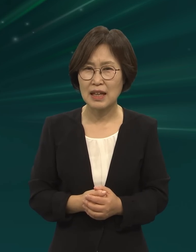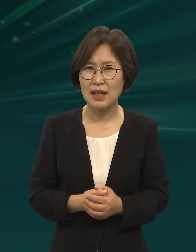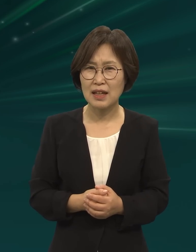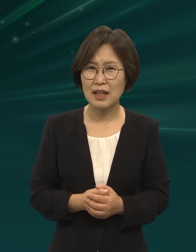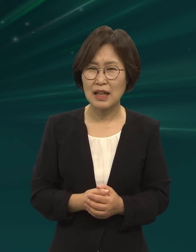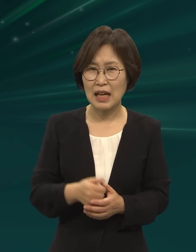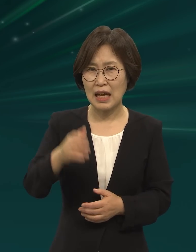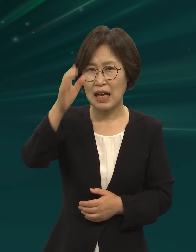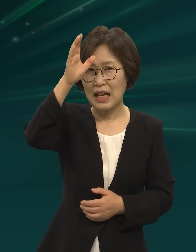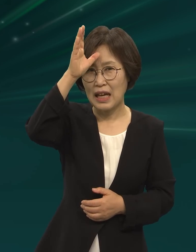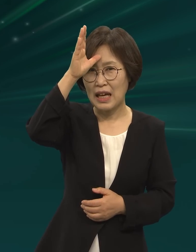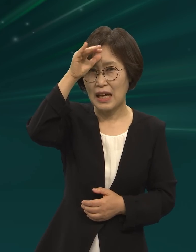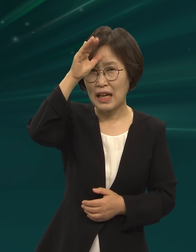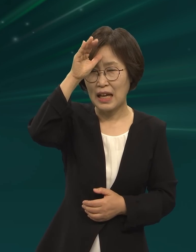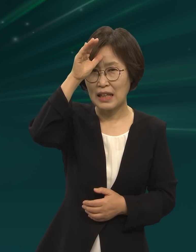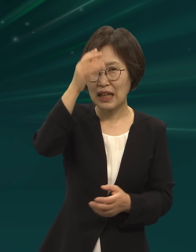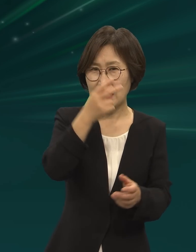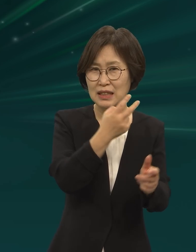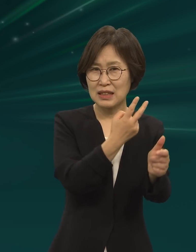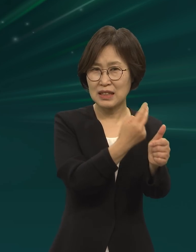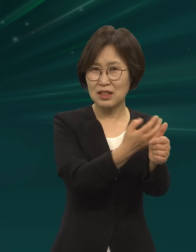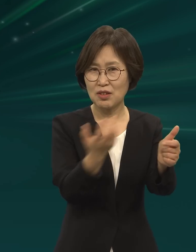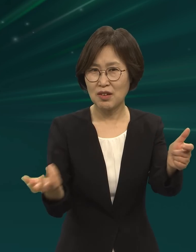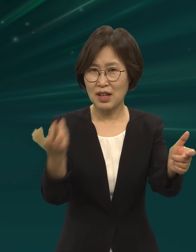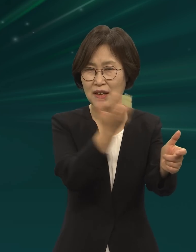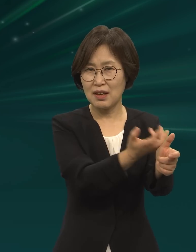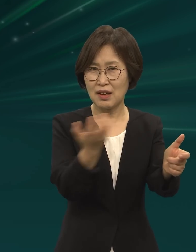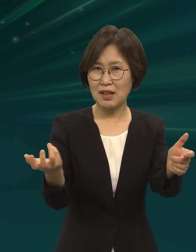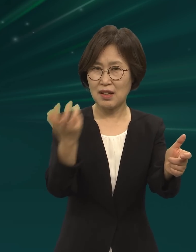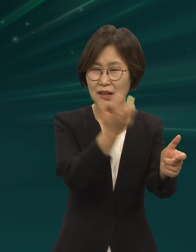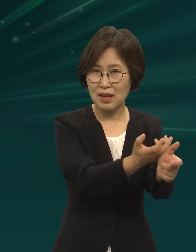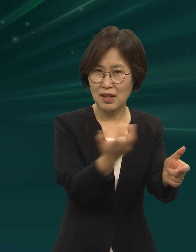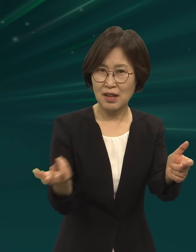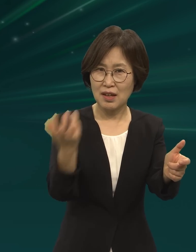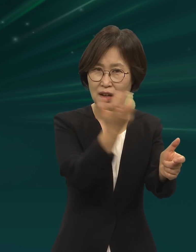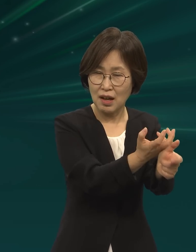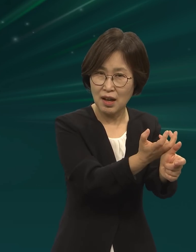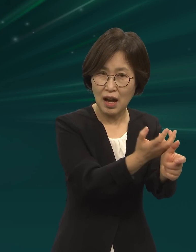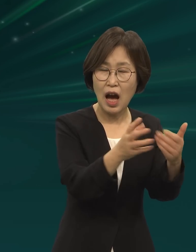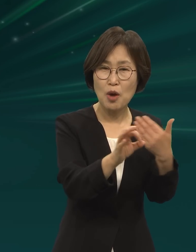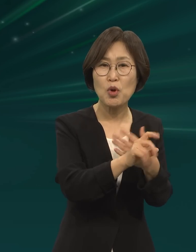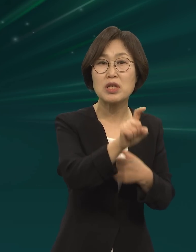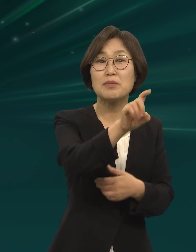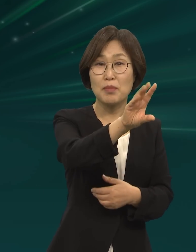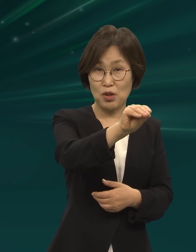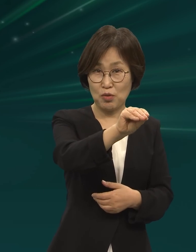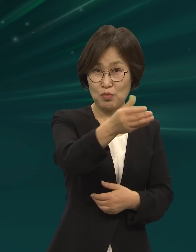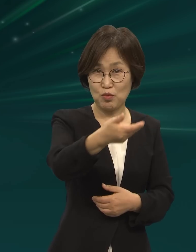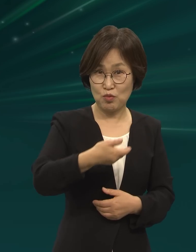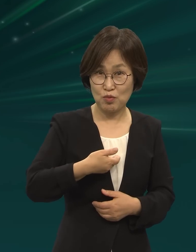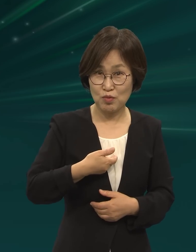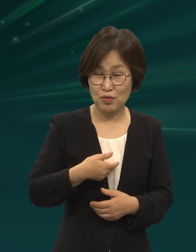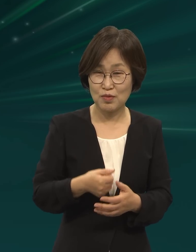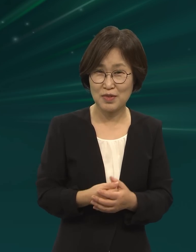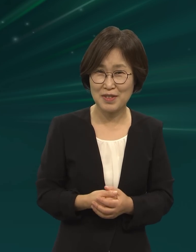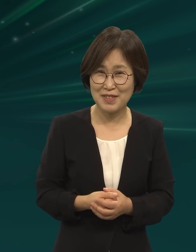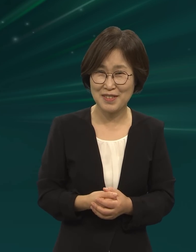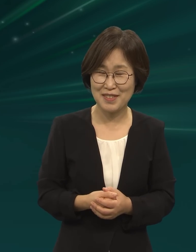그래서 닭을 잡고 트럭에 넣어야 돼요. 한 트럭 넣으면 10만 원. 와, 내일부터 가지